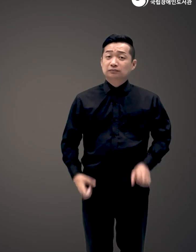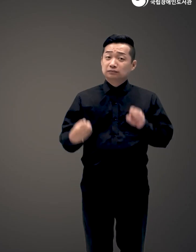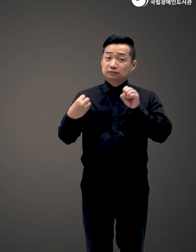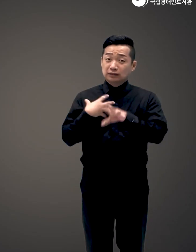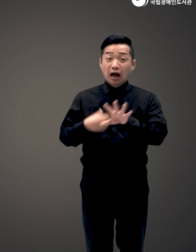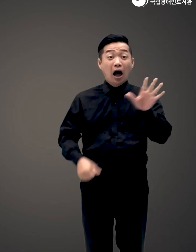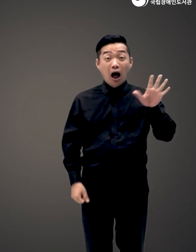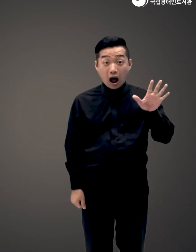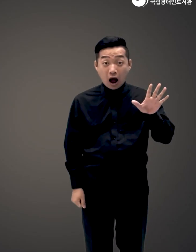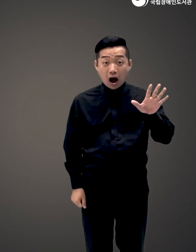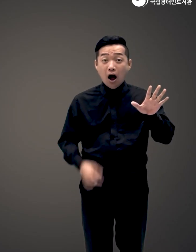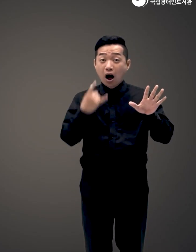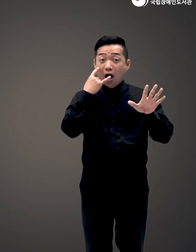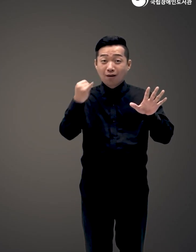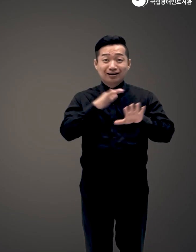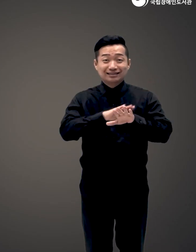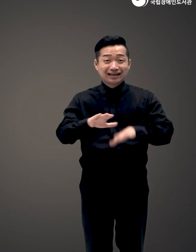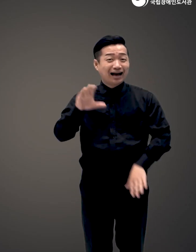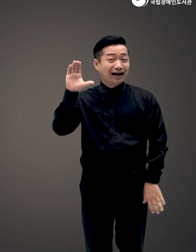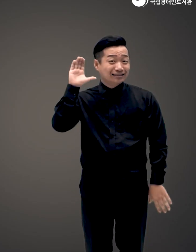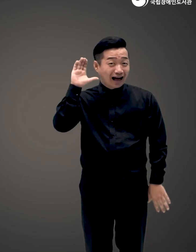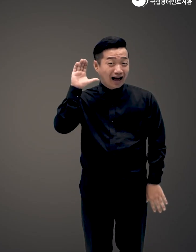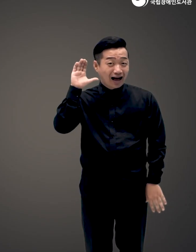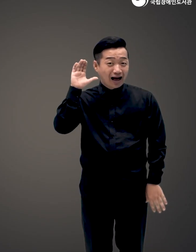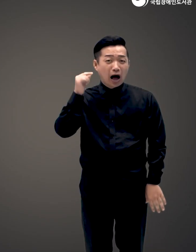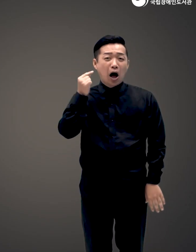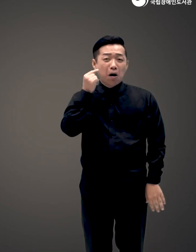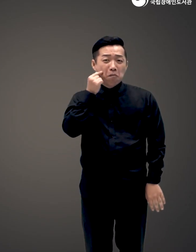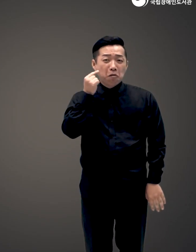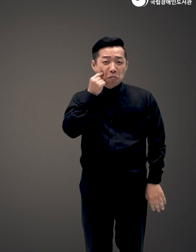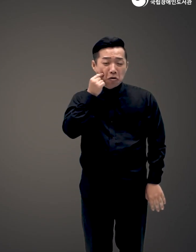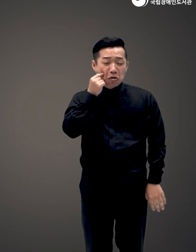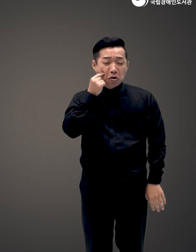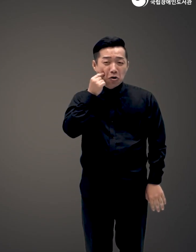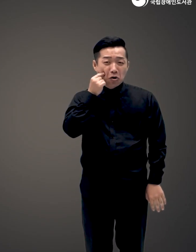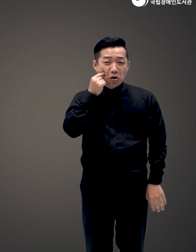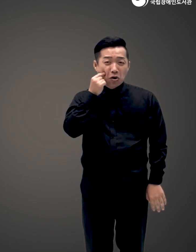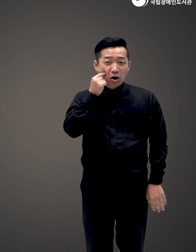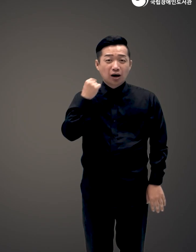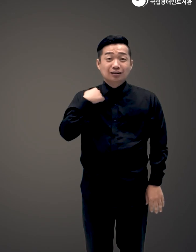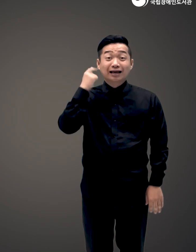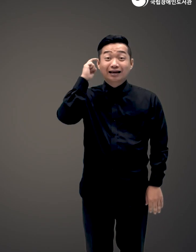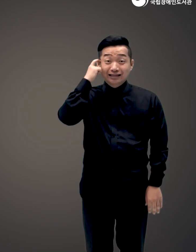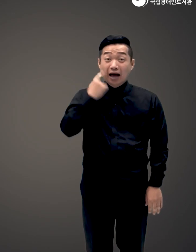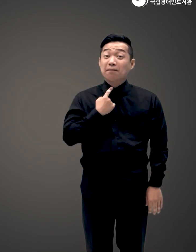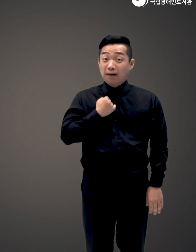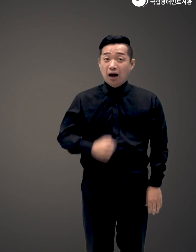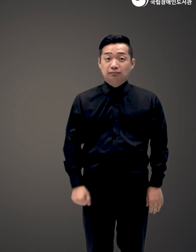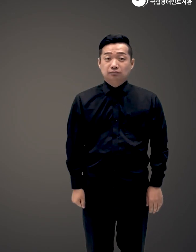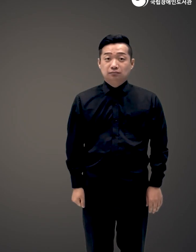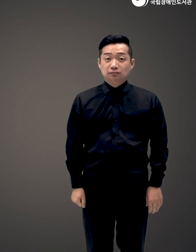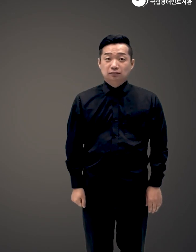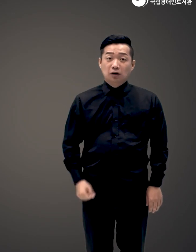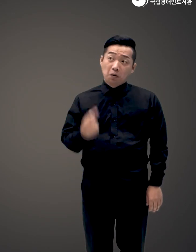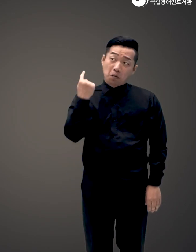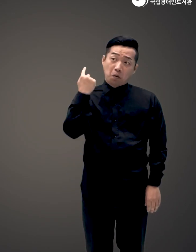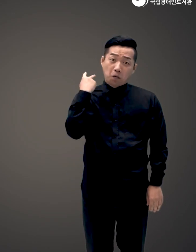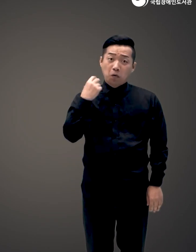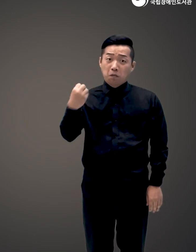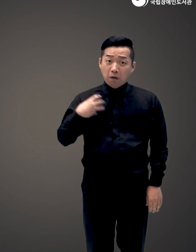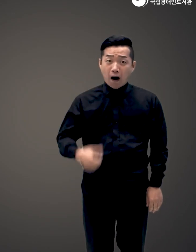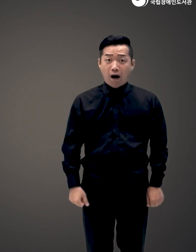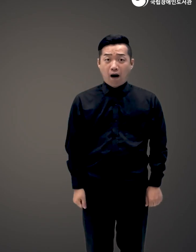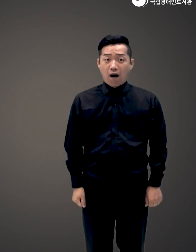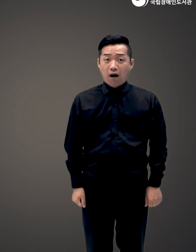좋으시니까 그렇게 대답 안 해도 엄마가 잘 알아듣지 못하시는 게 아닌가 이렇게 생각을 했는데